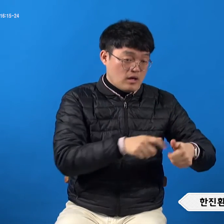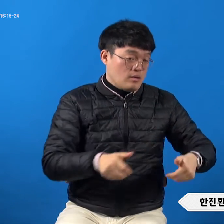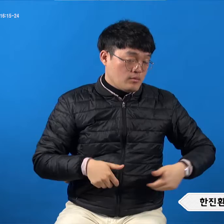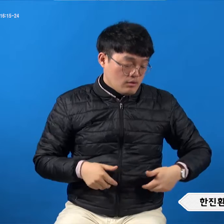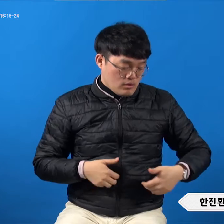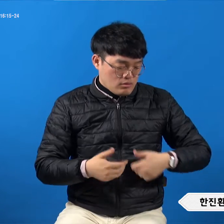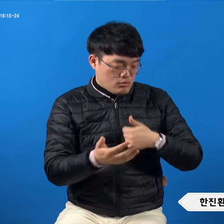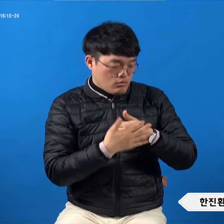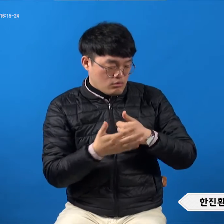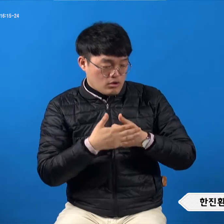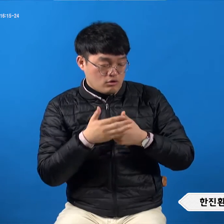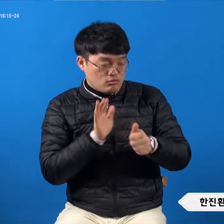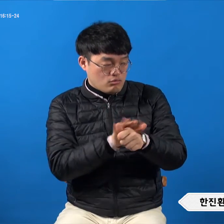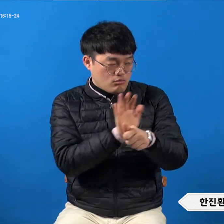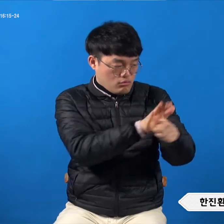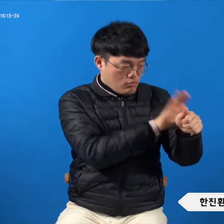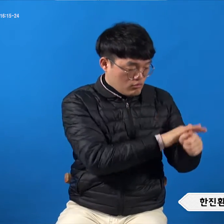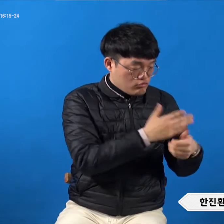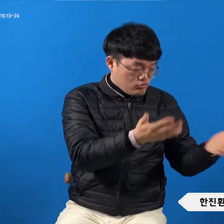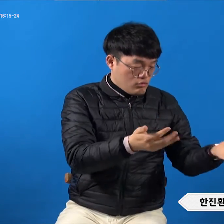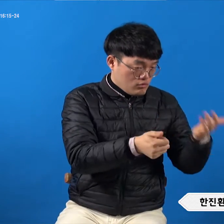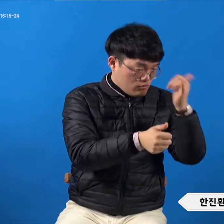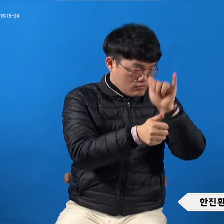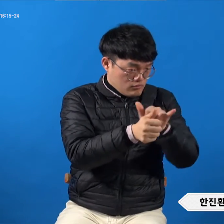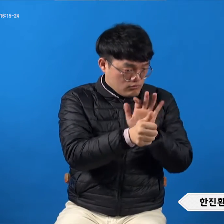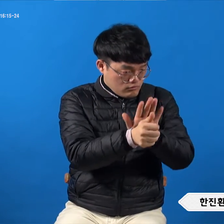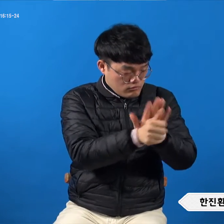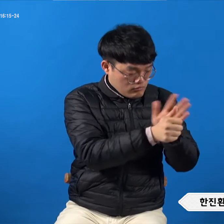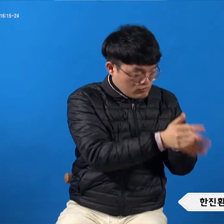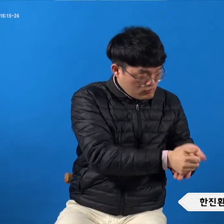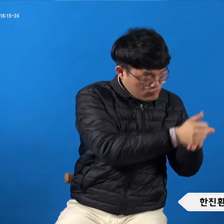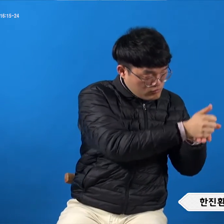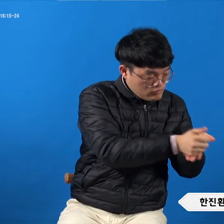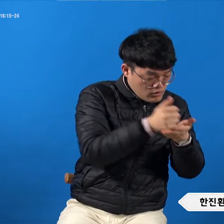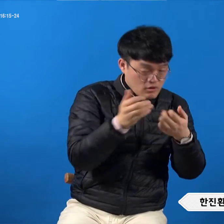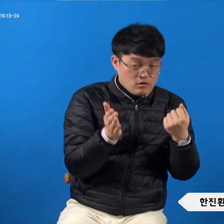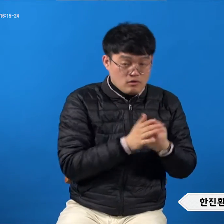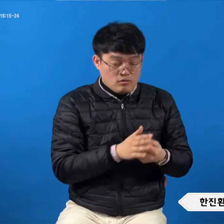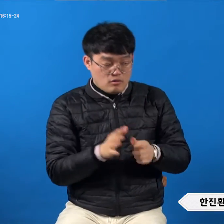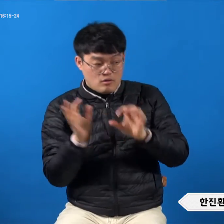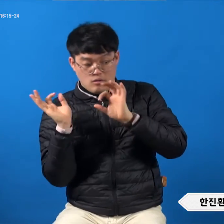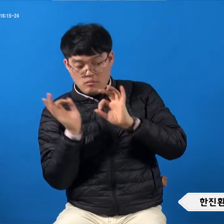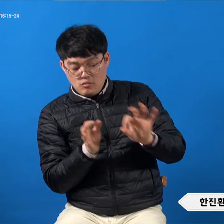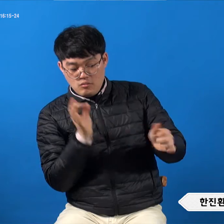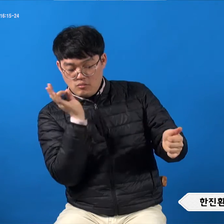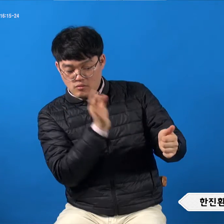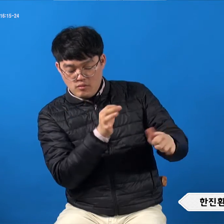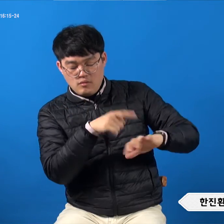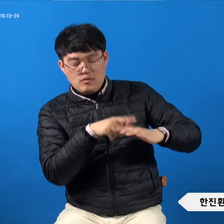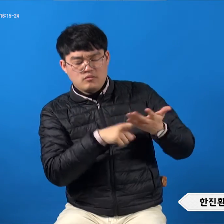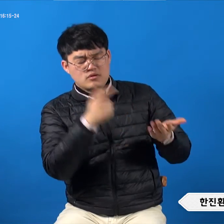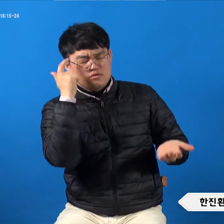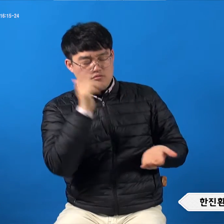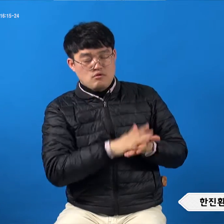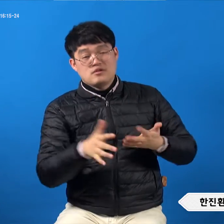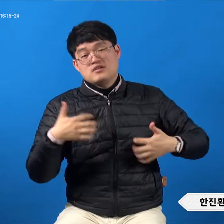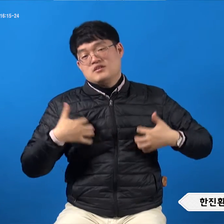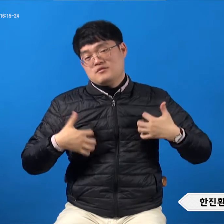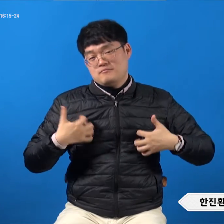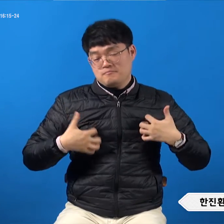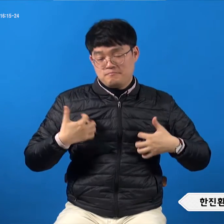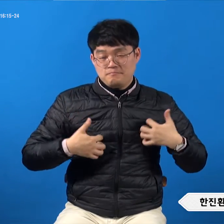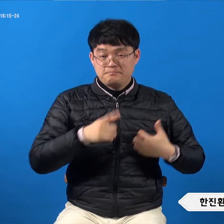알아서 잘 채워주고 잘 섬겨주고 하니까 그 사람만 나타나면 그냥 마음이 시원하고